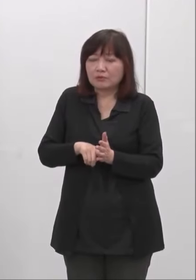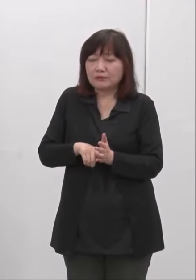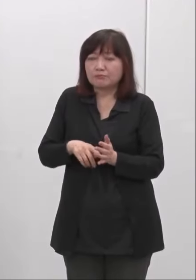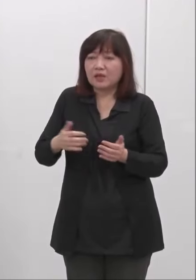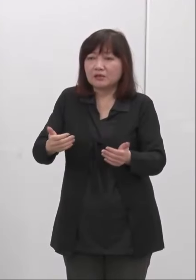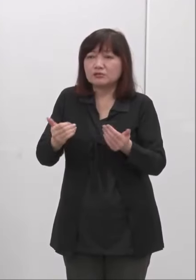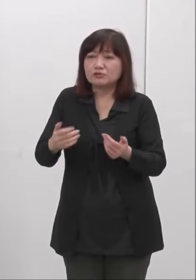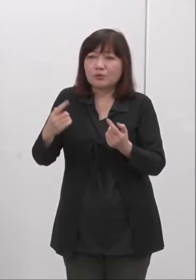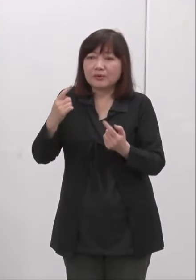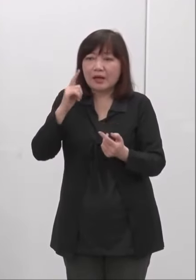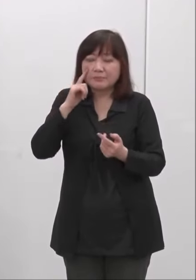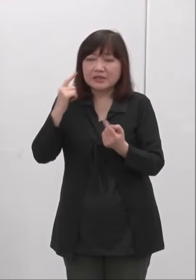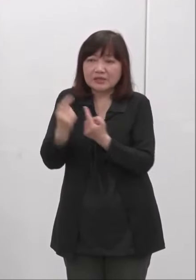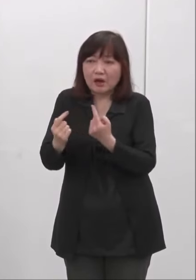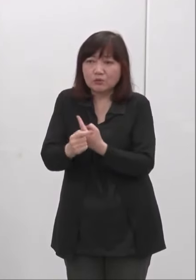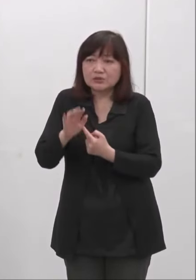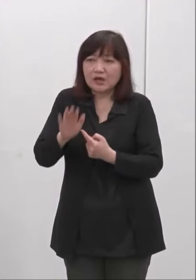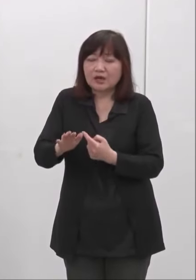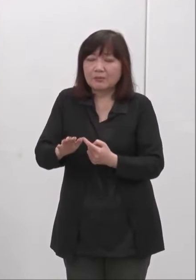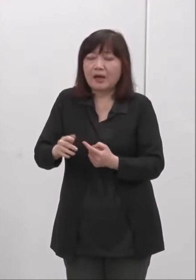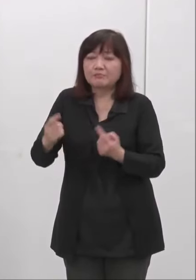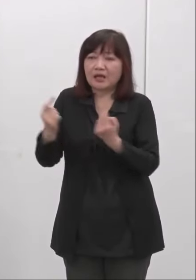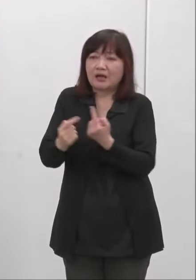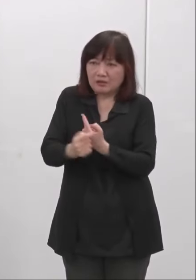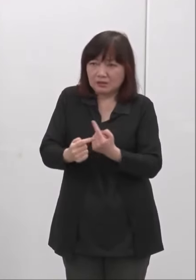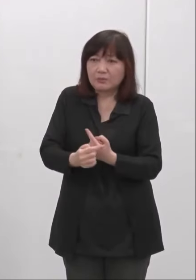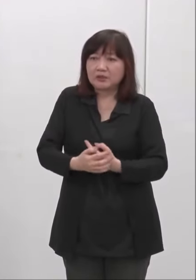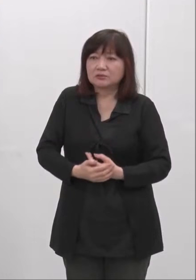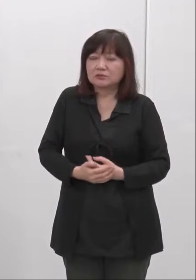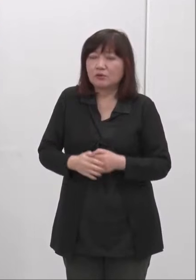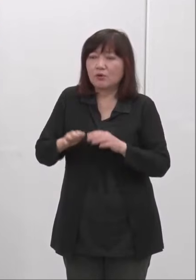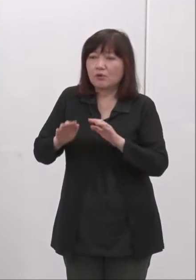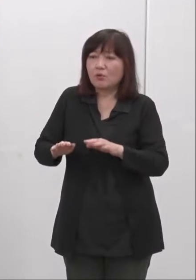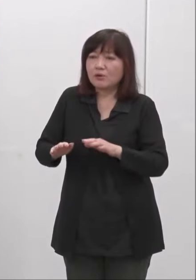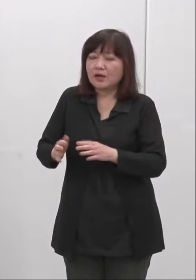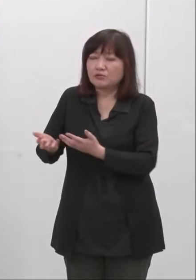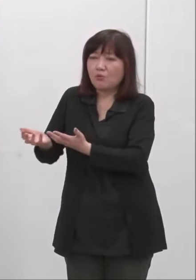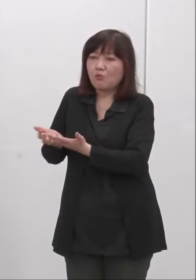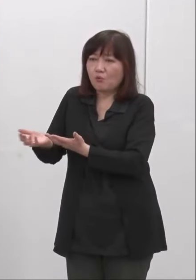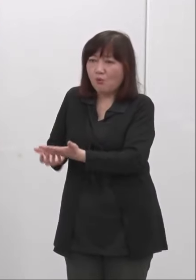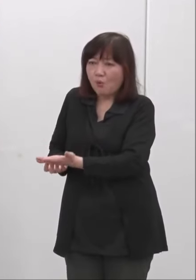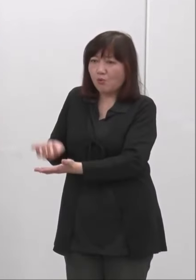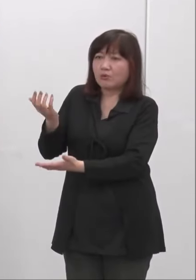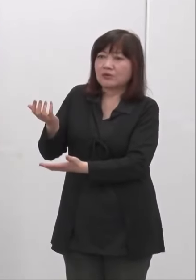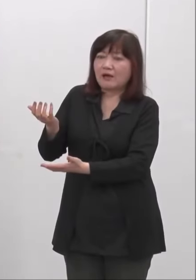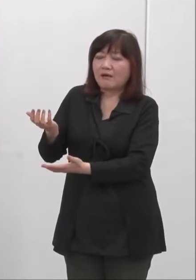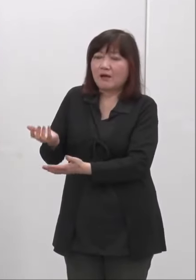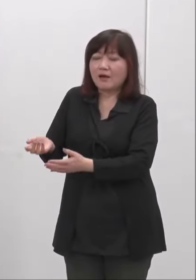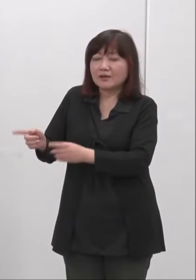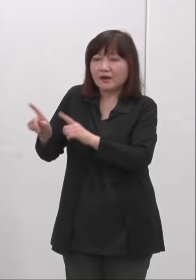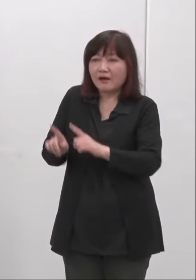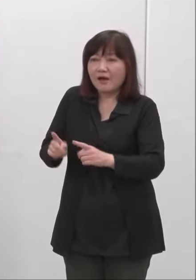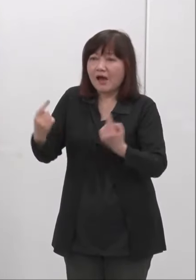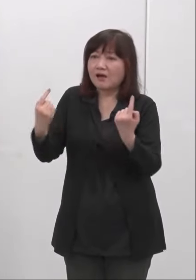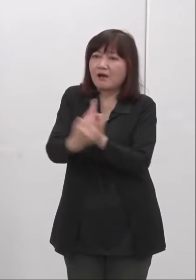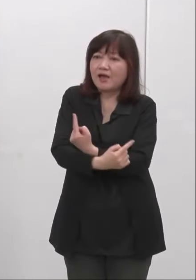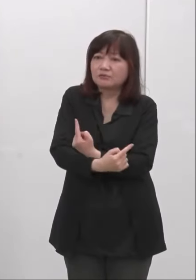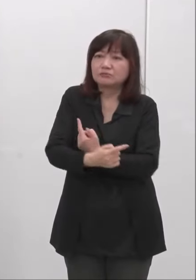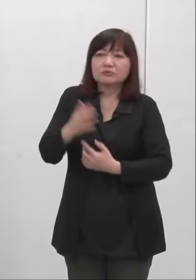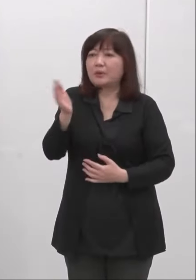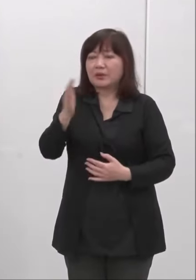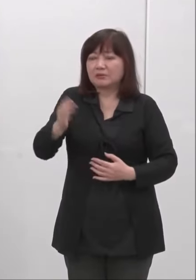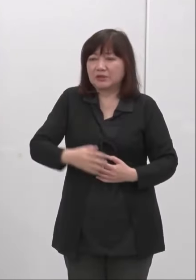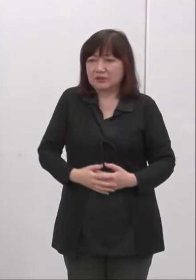直しがあればそれは随時していかないといけないですけど、何か今回の発災を受けて大幅に変わるとかそういうものがあるという認識ではあり